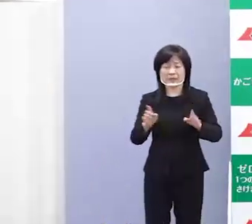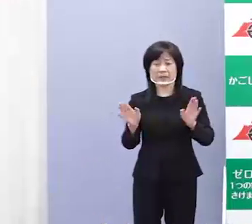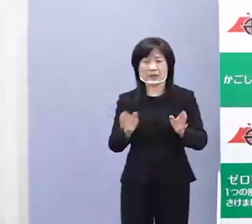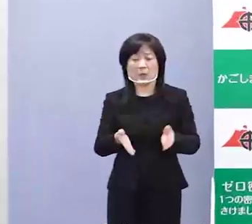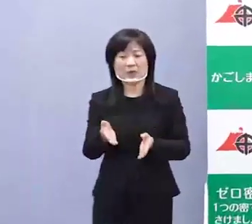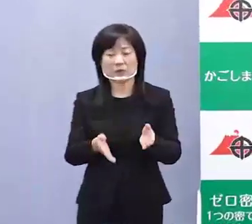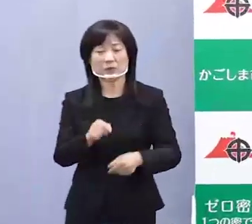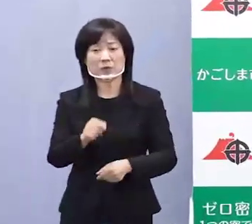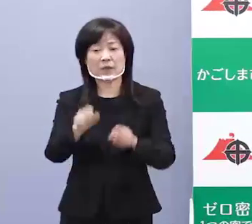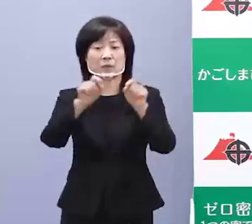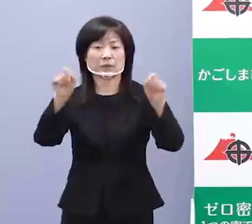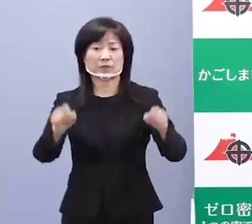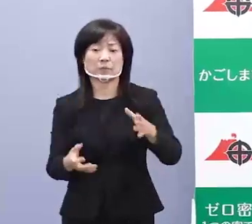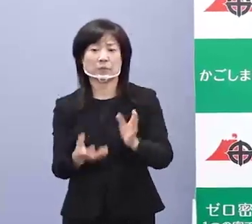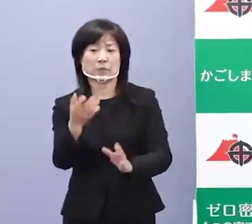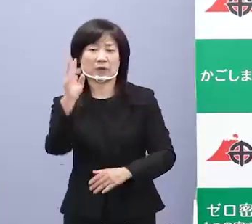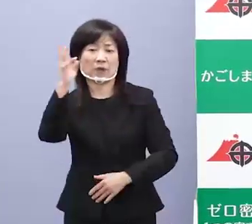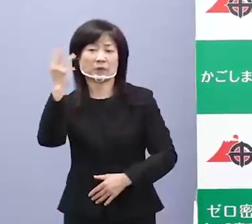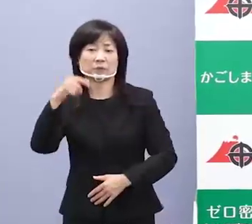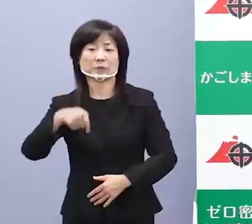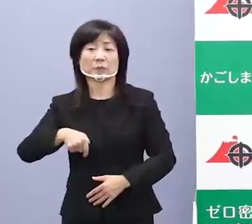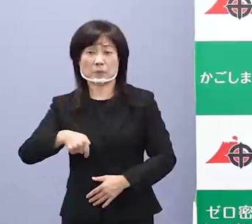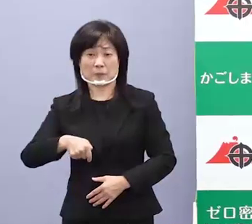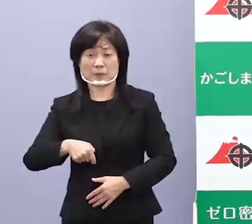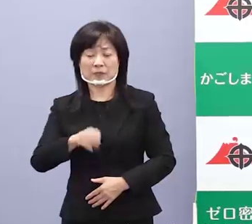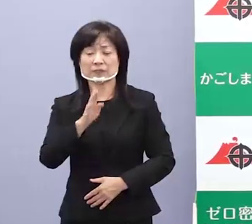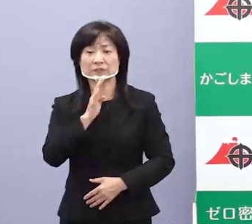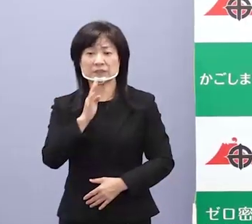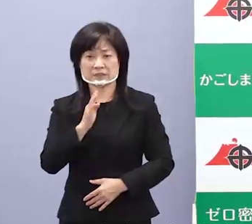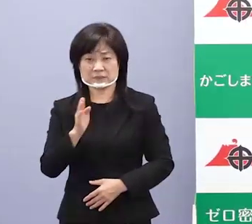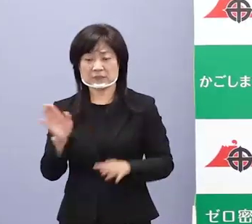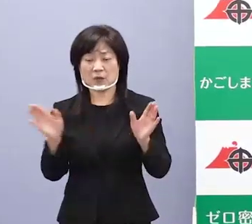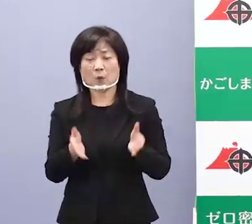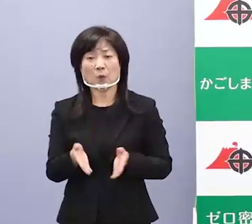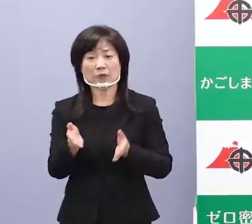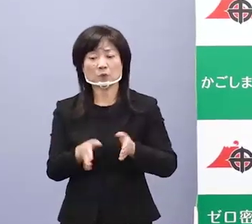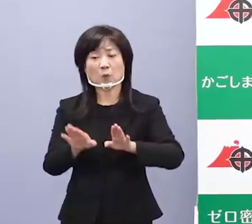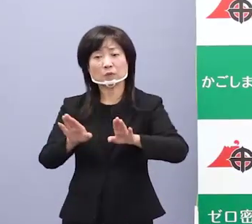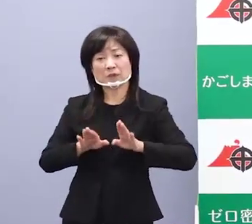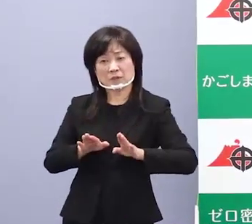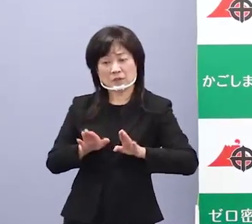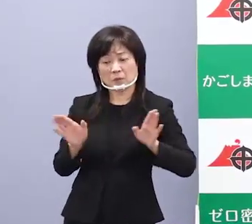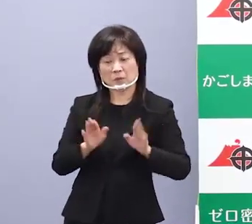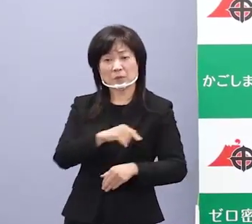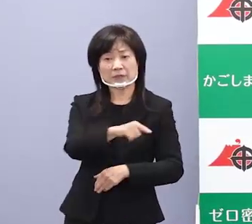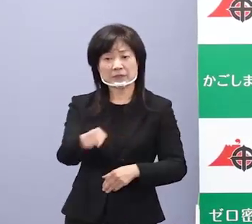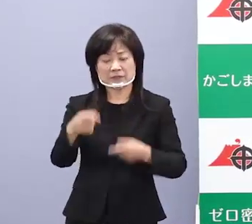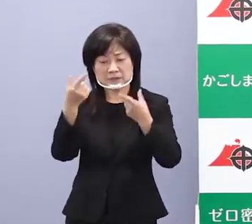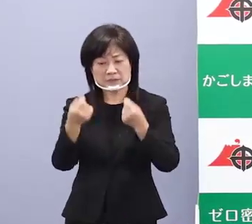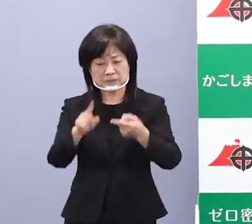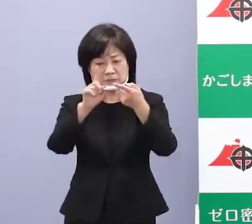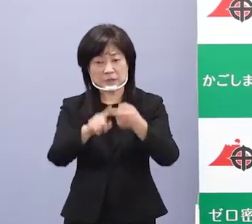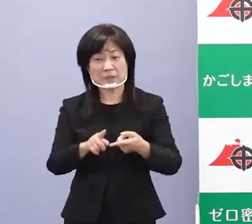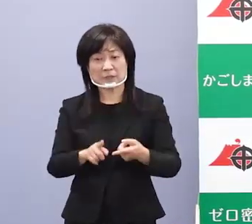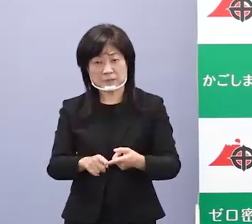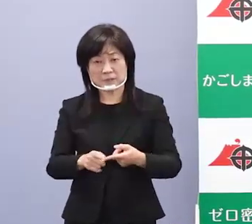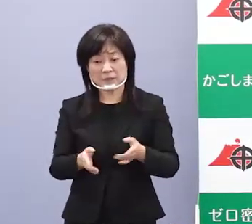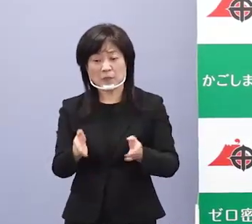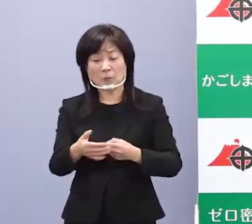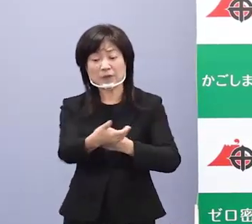となっておりますけれども、やはり実際に保育を受けている子どもたちに適切な保育環境